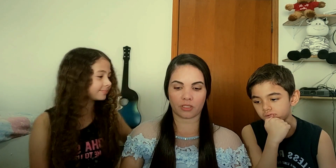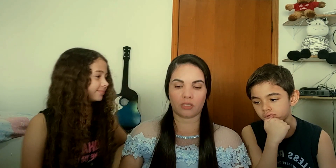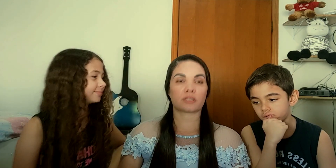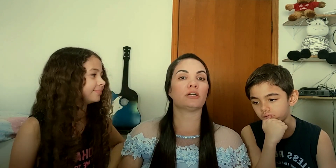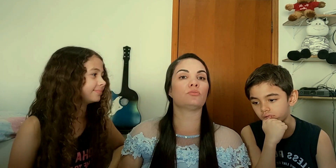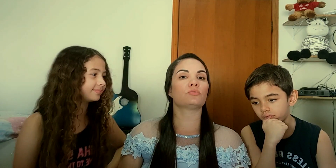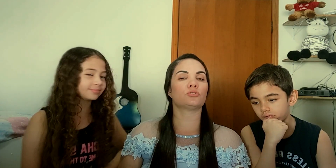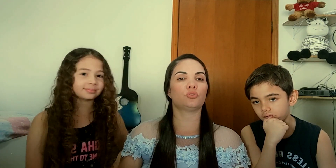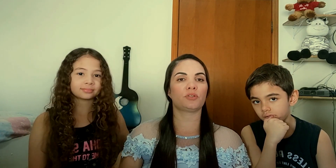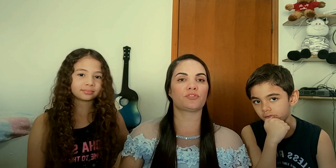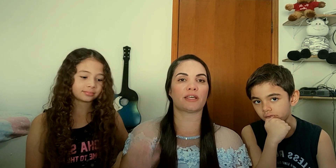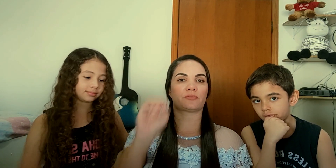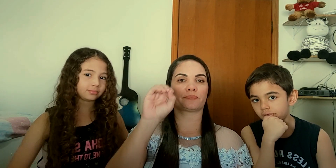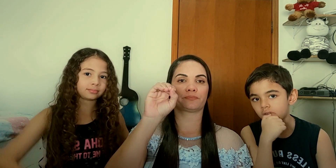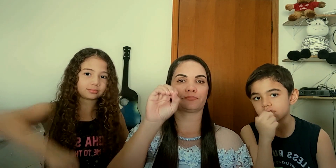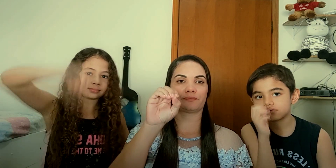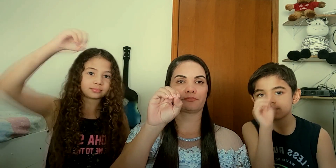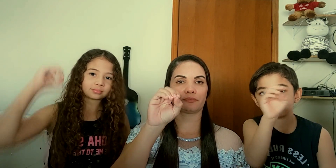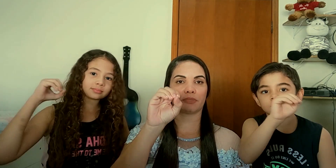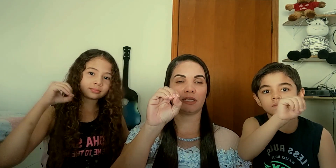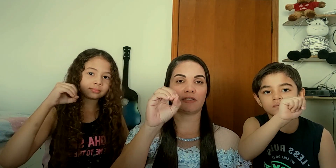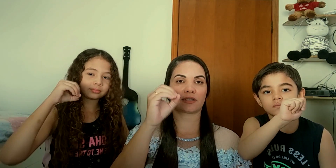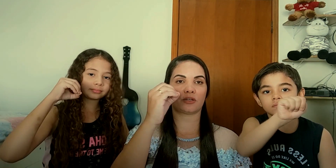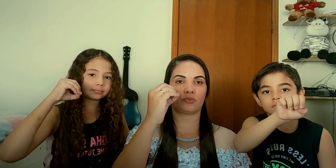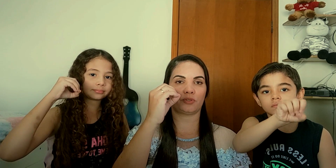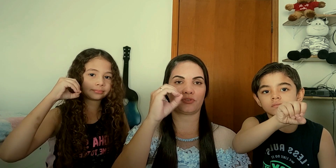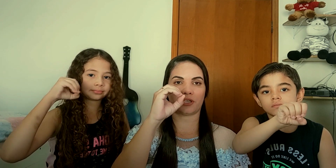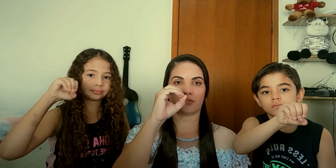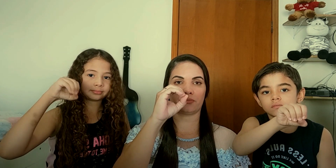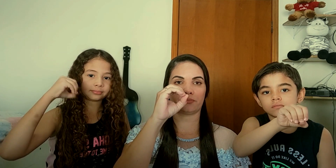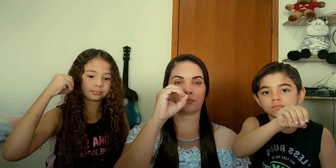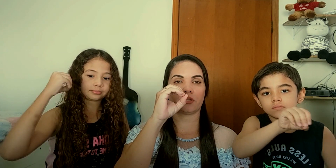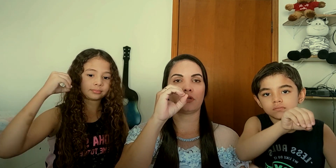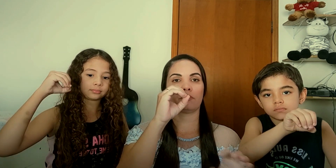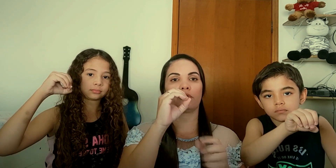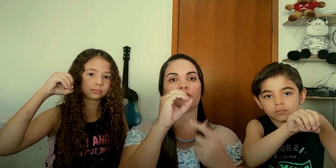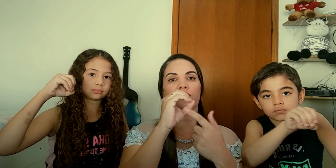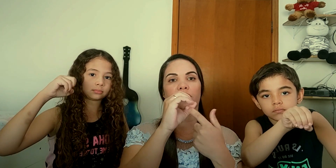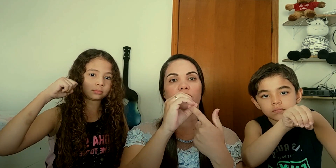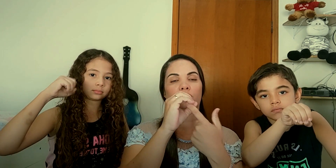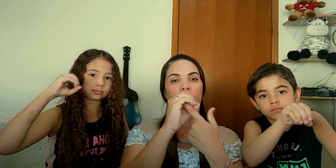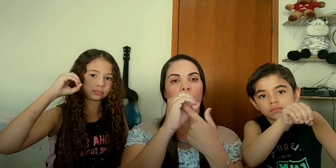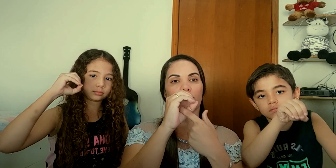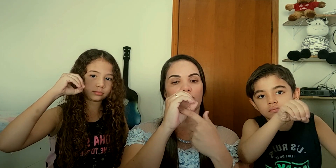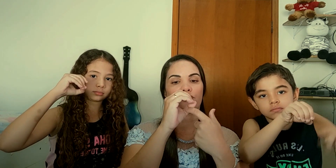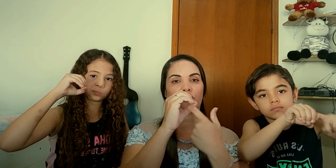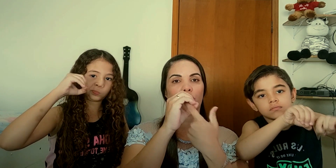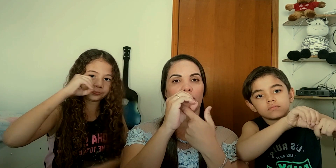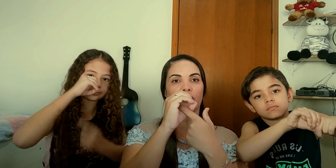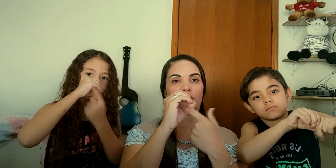Então, número zero. Esse aqui é o número zero. Pode ver que tem um círculo aqui, né?